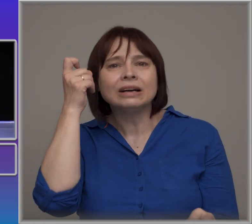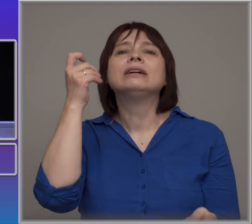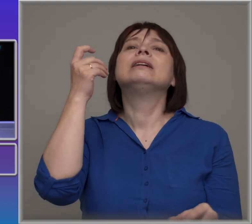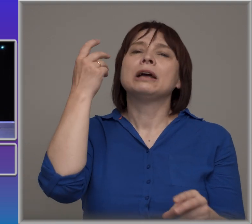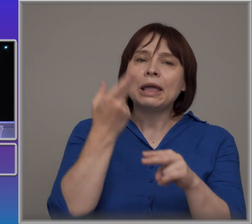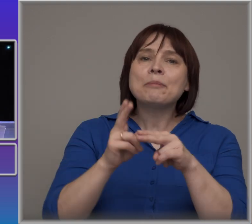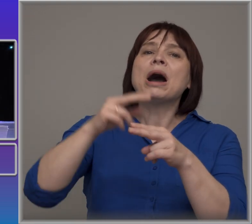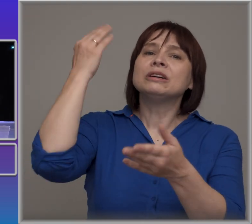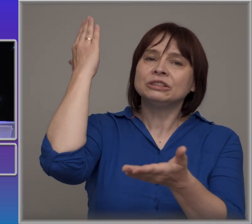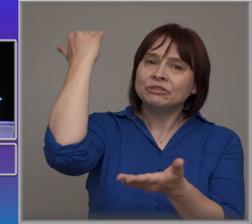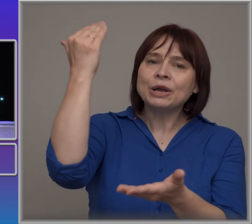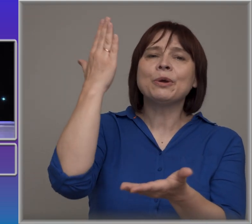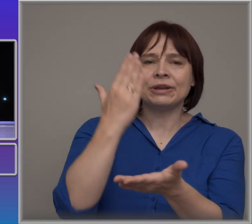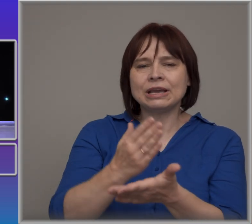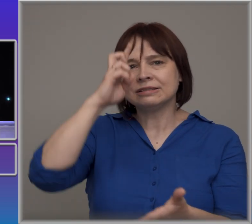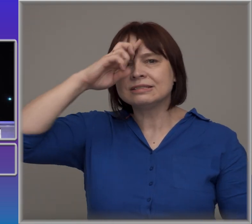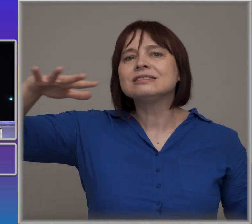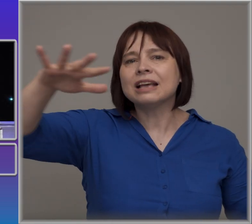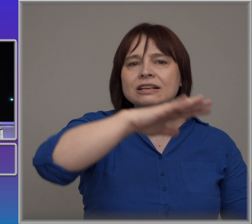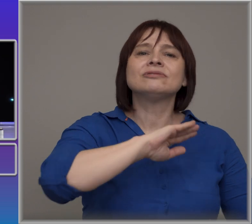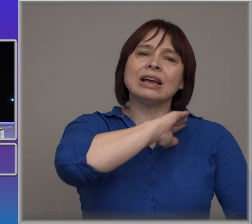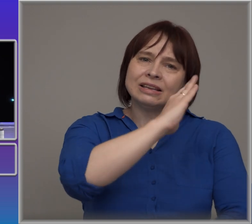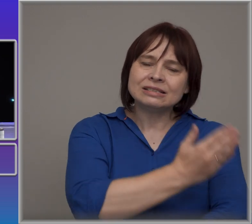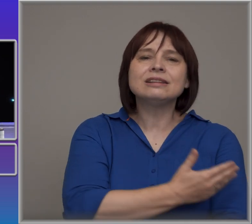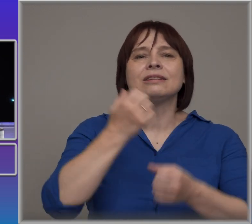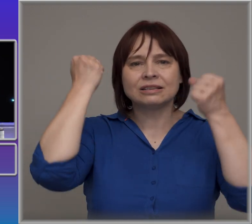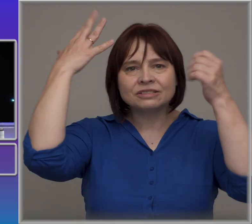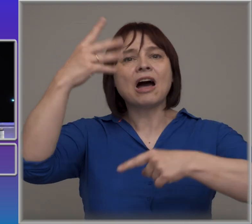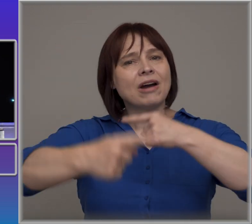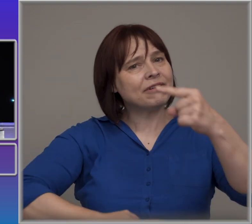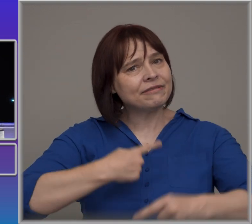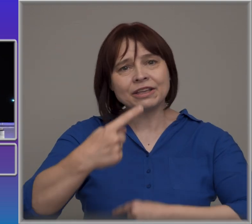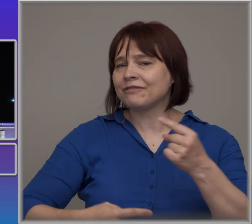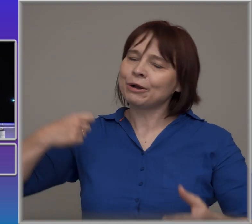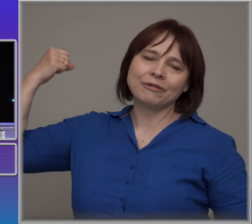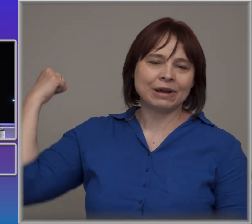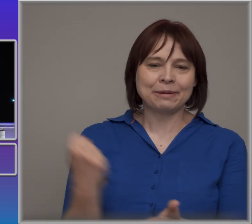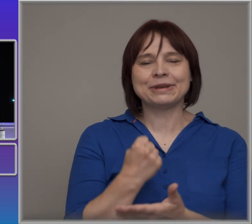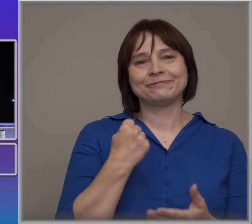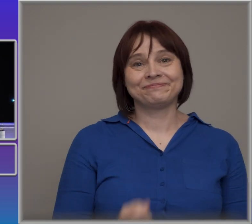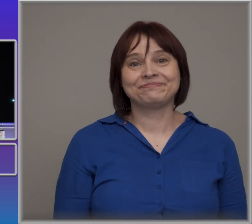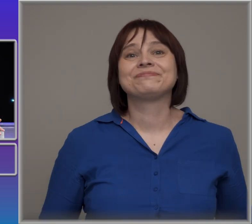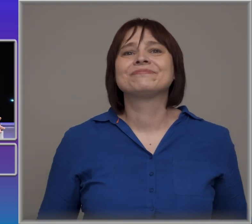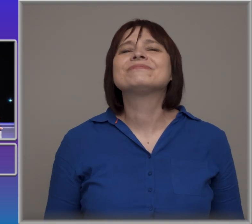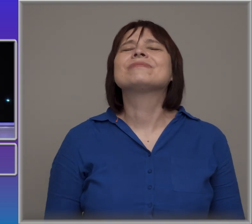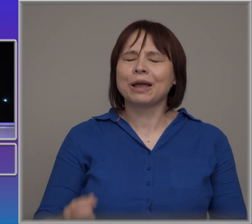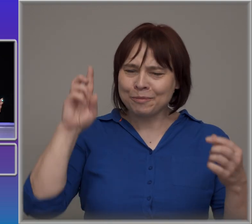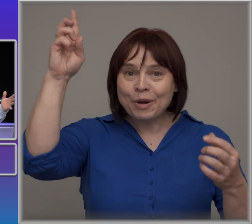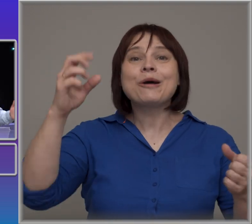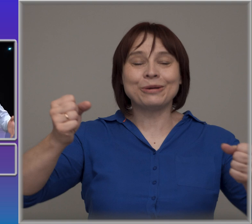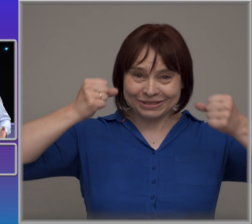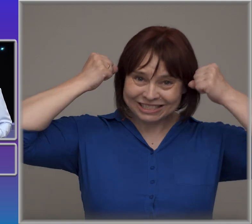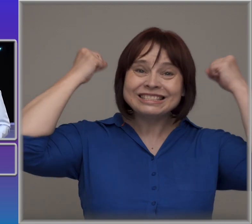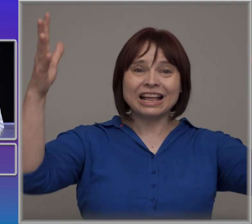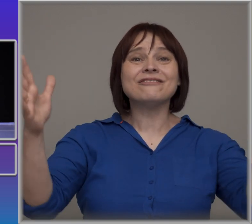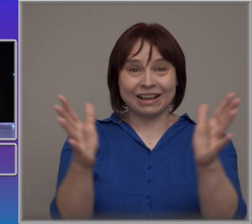наш насущный, дай нам на сей день. И прости нам долги наши, как и мы прощаем должникам нашим. Не веди